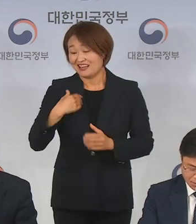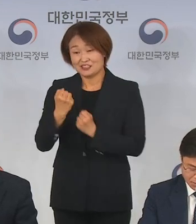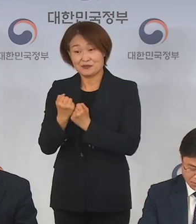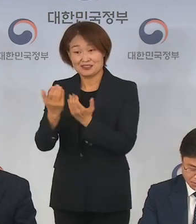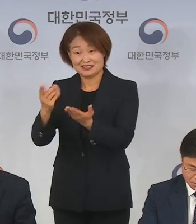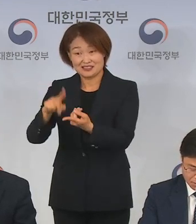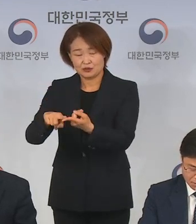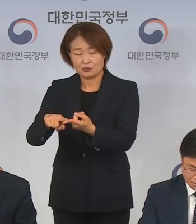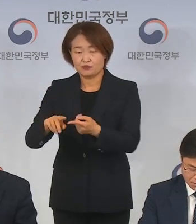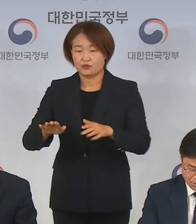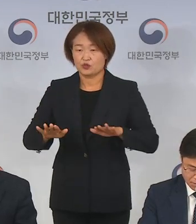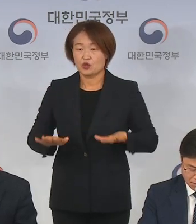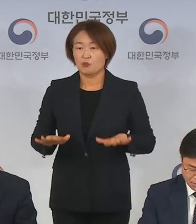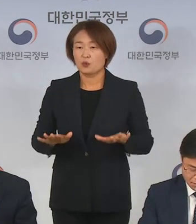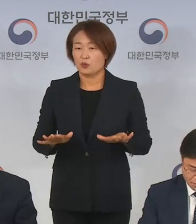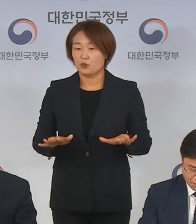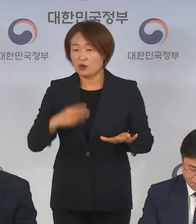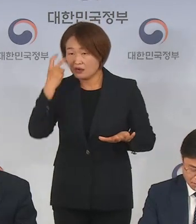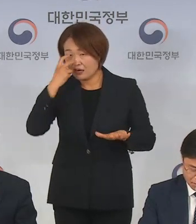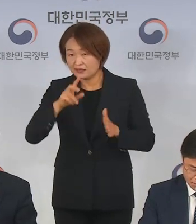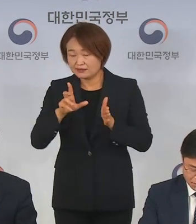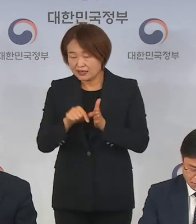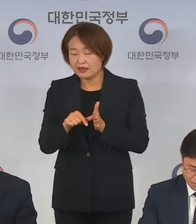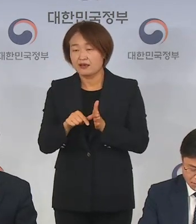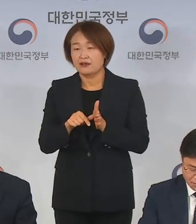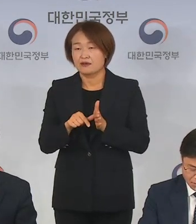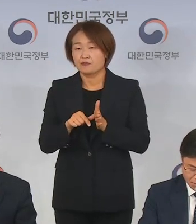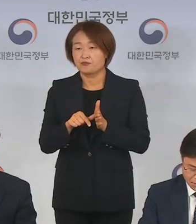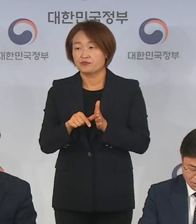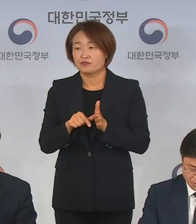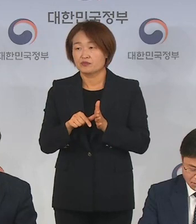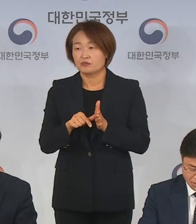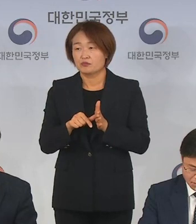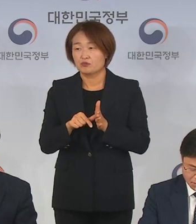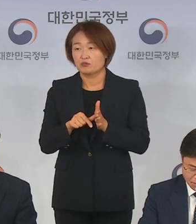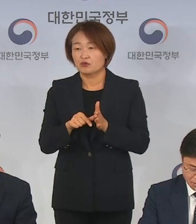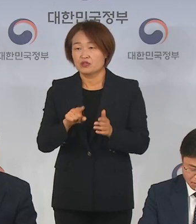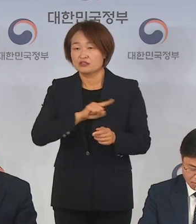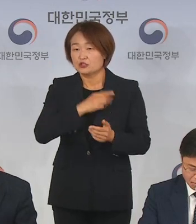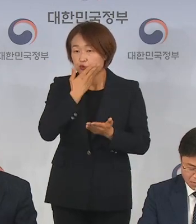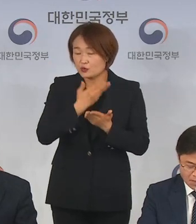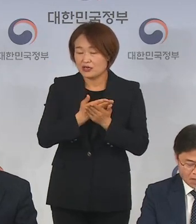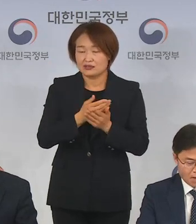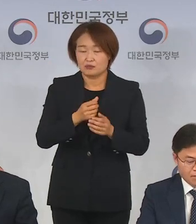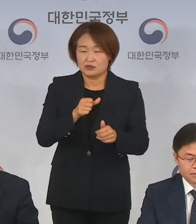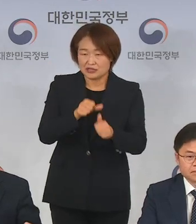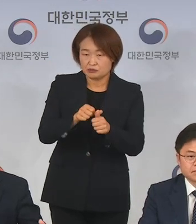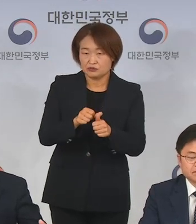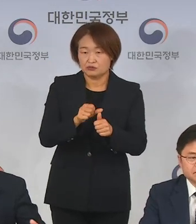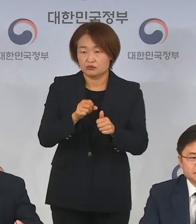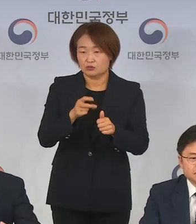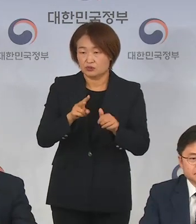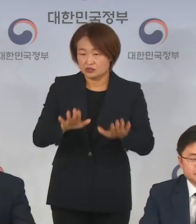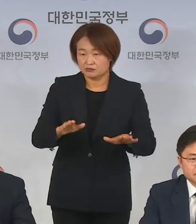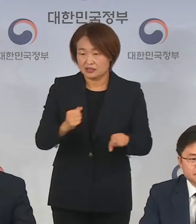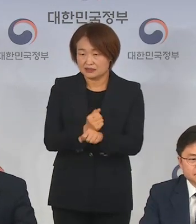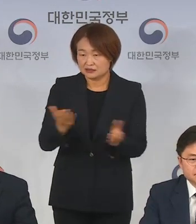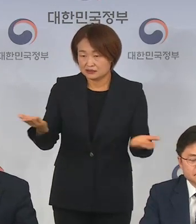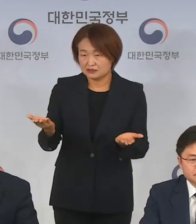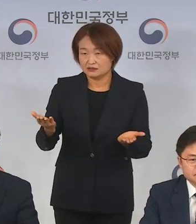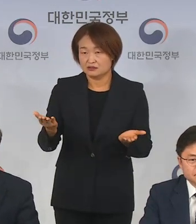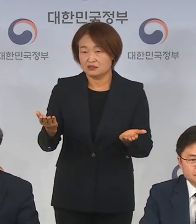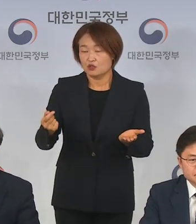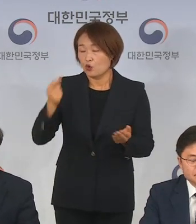대로 이번 그 시찰의 큰 줄기나 주한 점은 저희가 지금 하고 있는